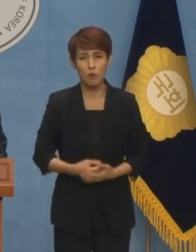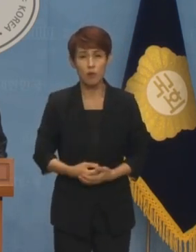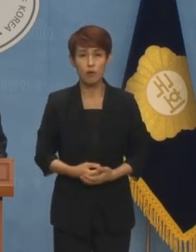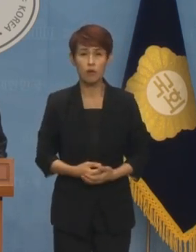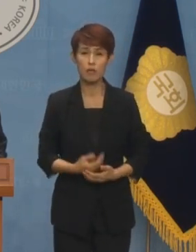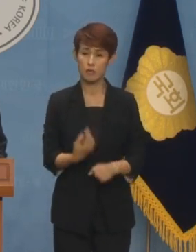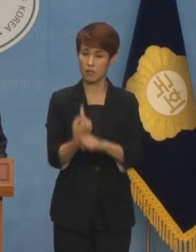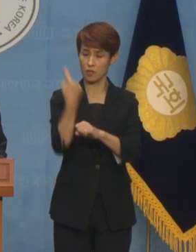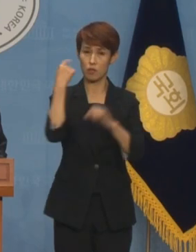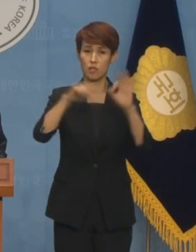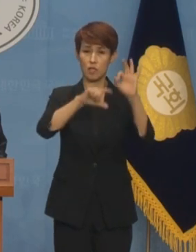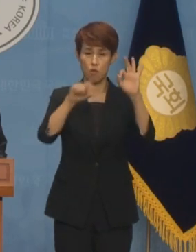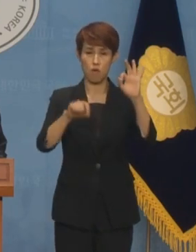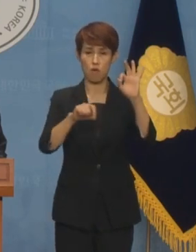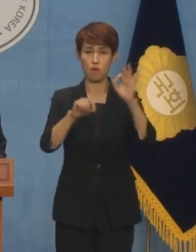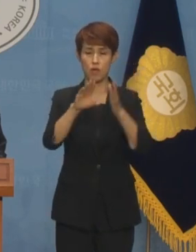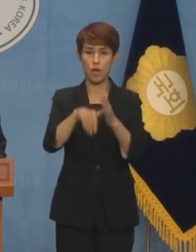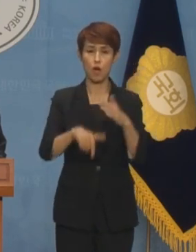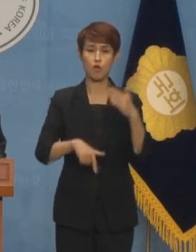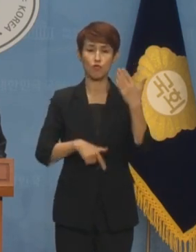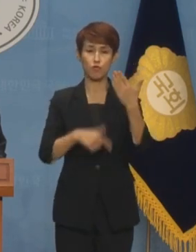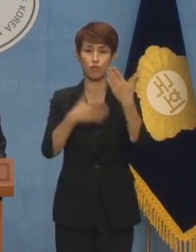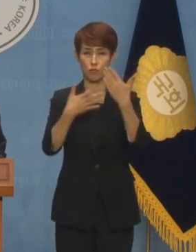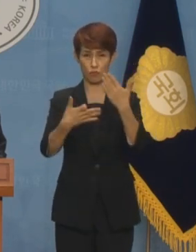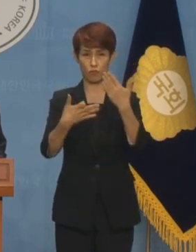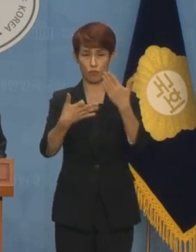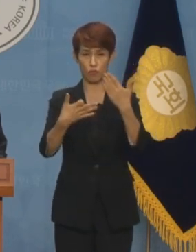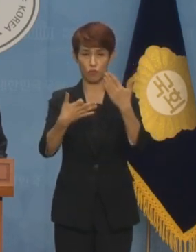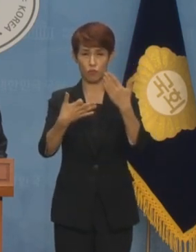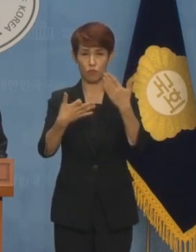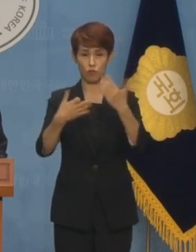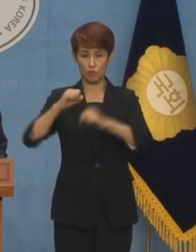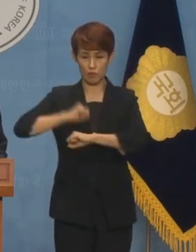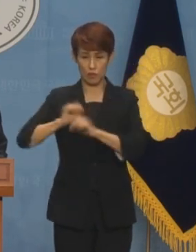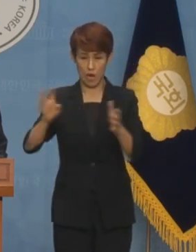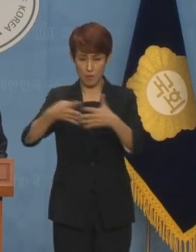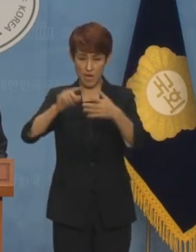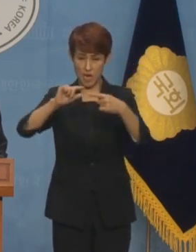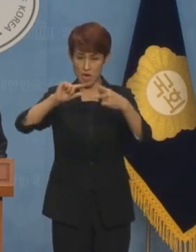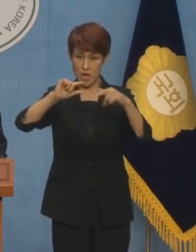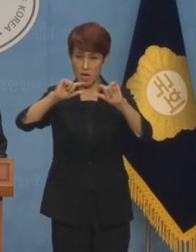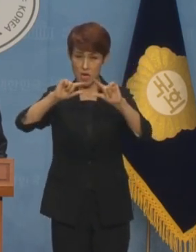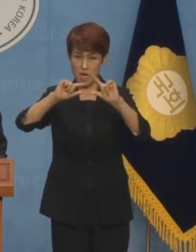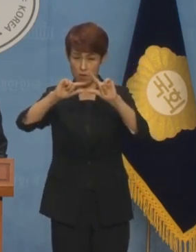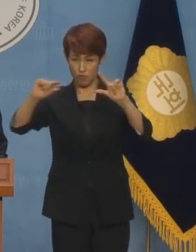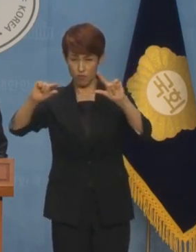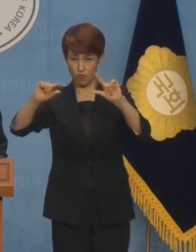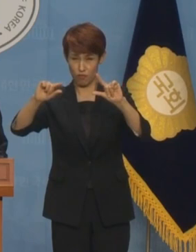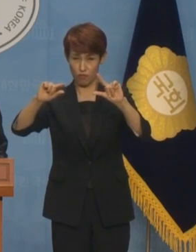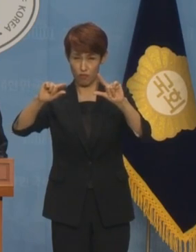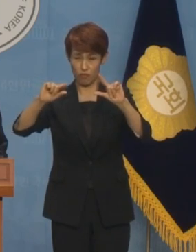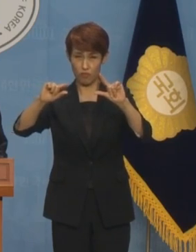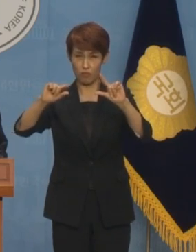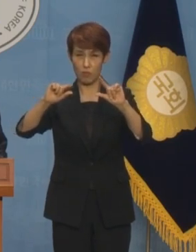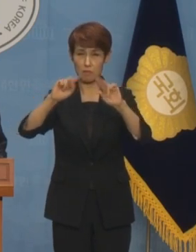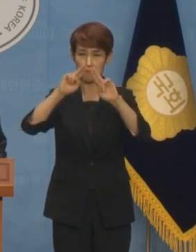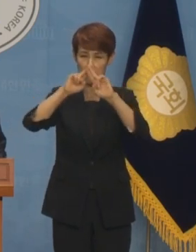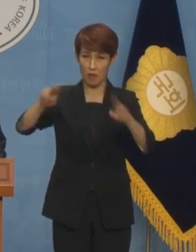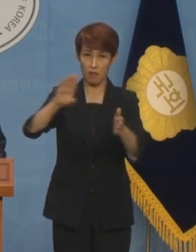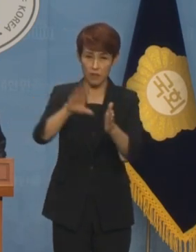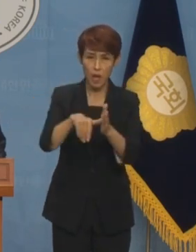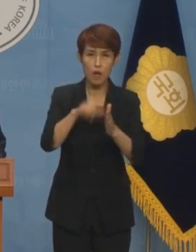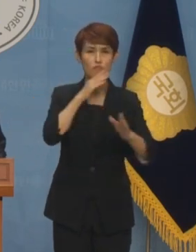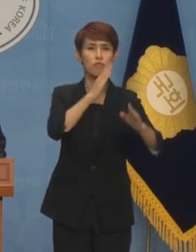지난해 10월 9.19 군사합의서 일부 효력 정지 시 북한이 어떠한 행동을 취할지, 어떤 조치로